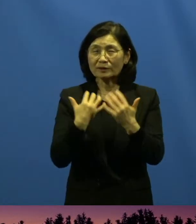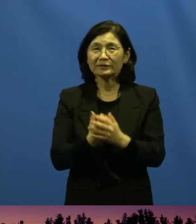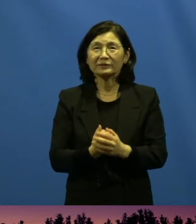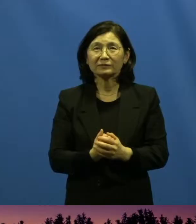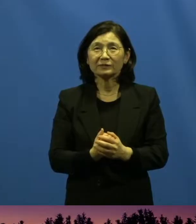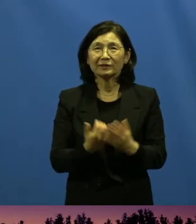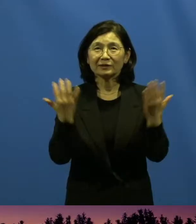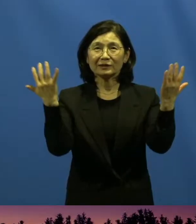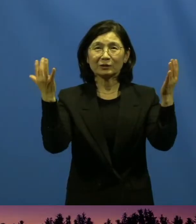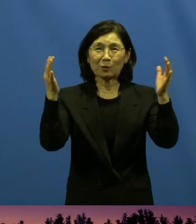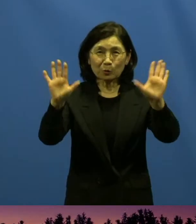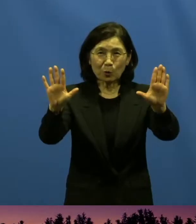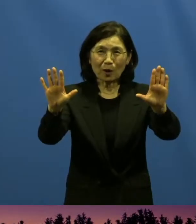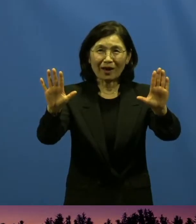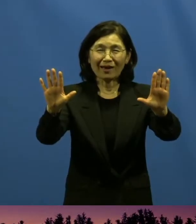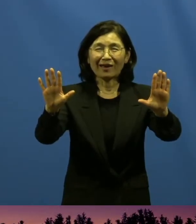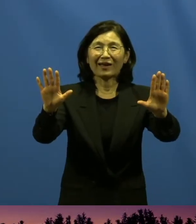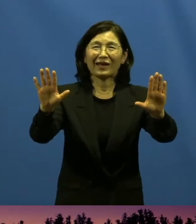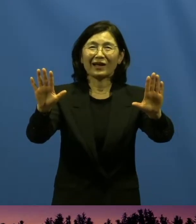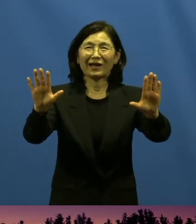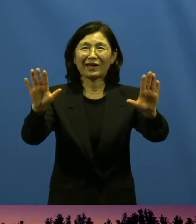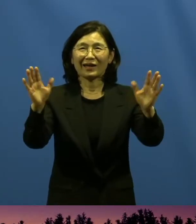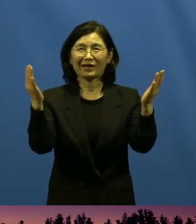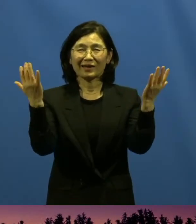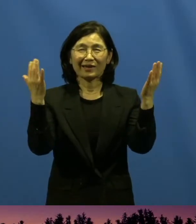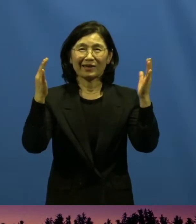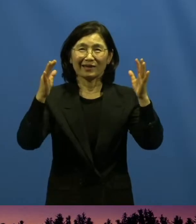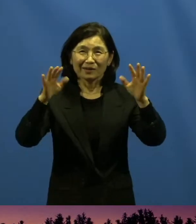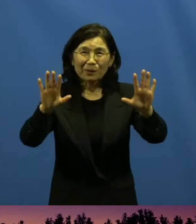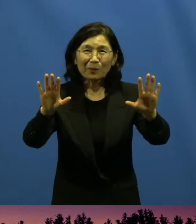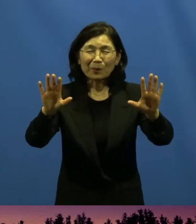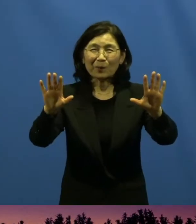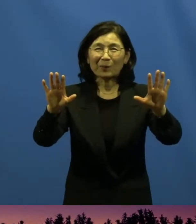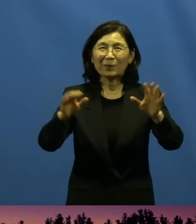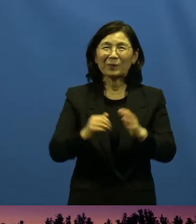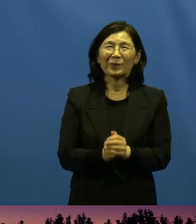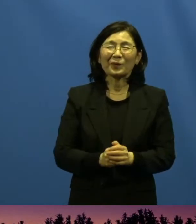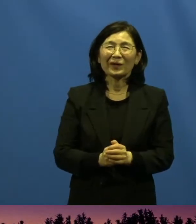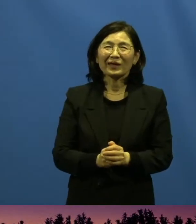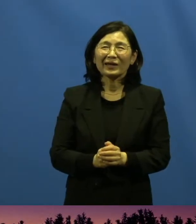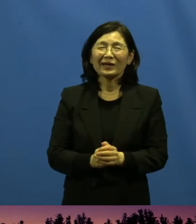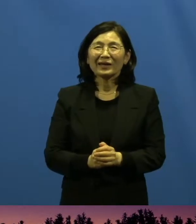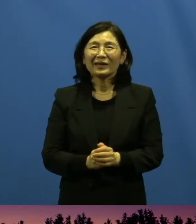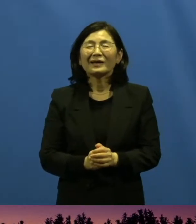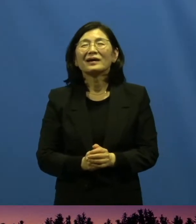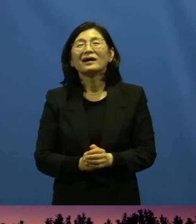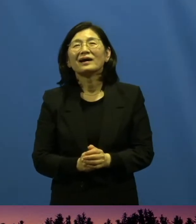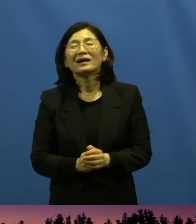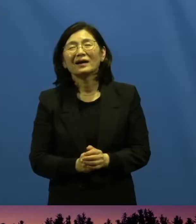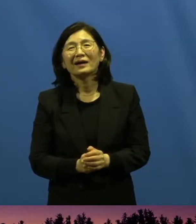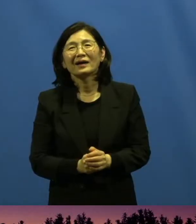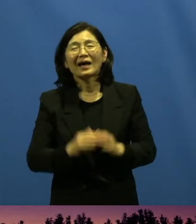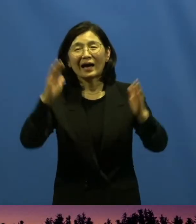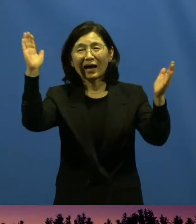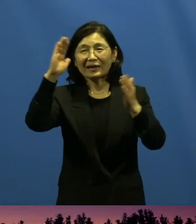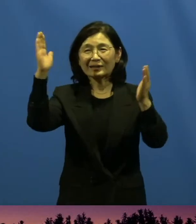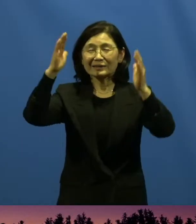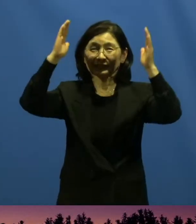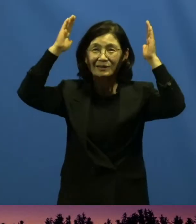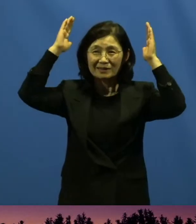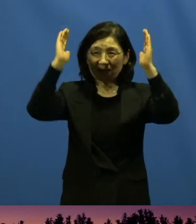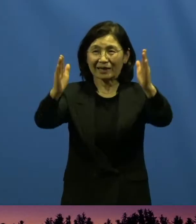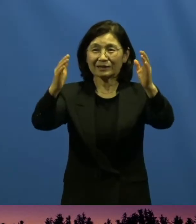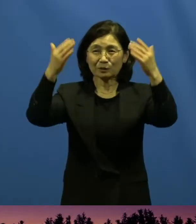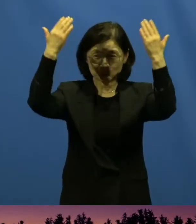뒤로 돌아. 자, 뒤로 돌아. 자, 우리 전부 다 여러분들, 우리 성도님들, 우리 학생들을 향하여 손을